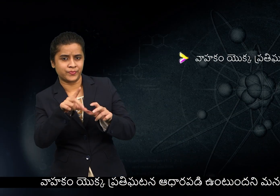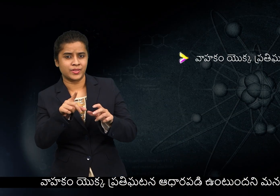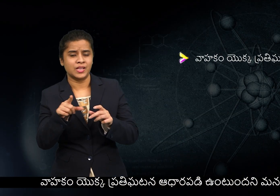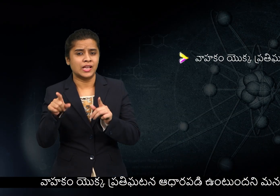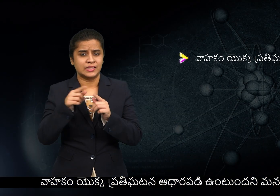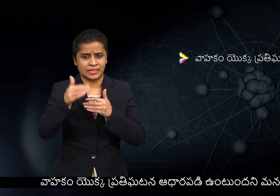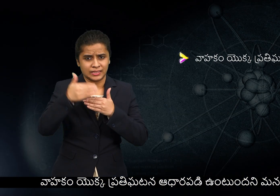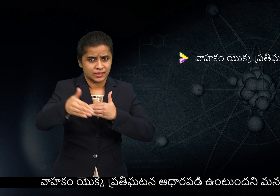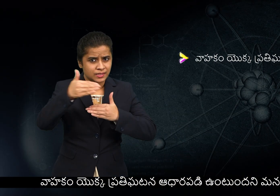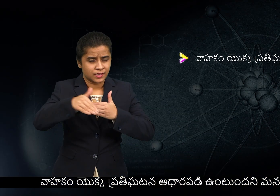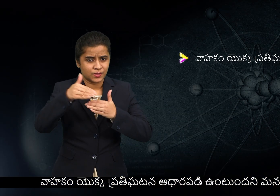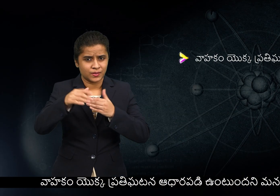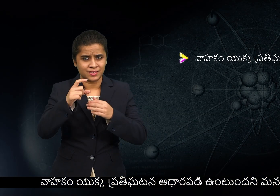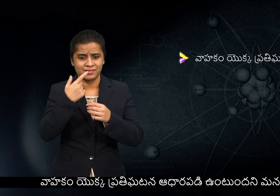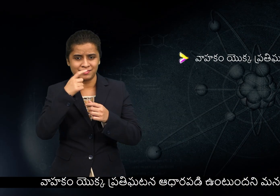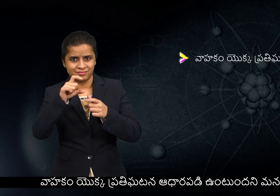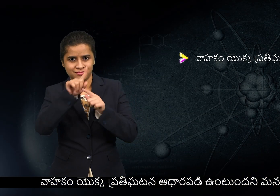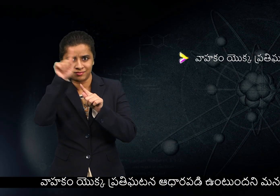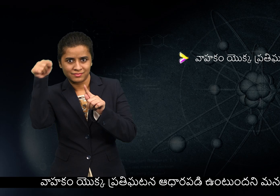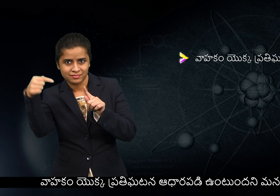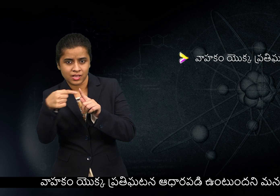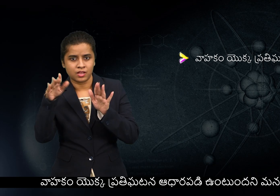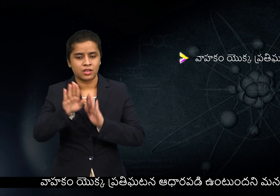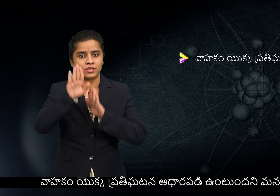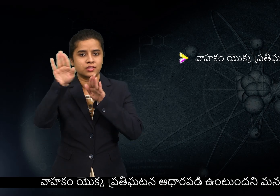ప్రతిఘటన ఆధారపడి ఉంటుందని మనం గమనించాము.